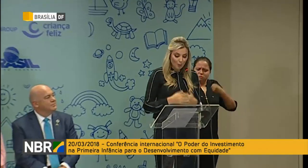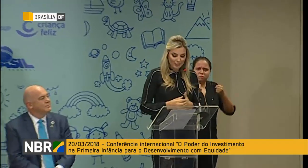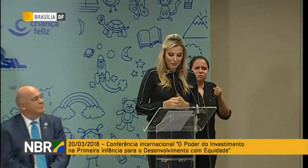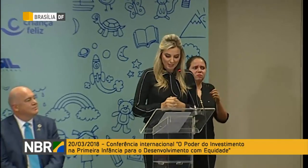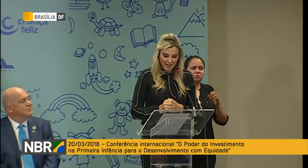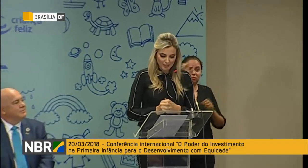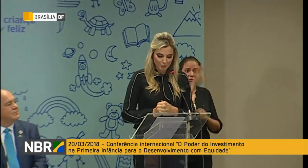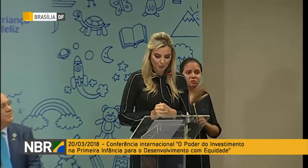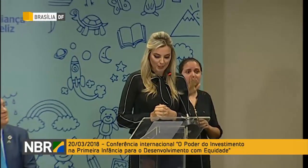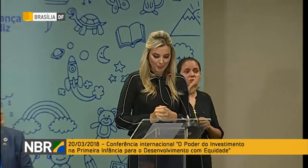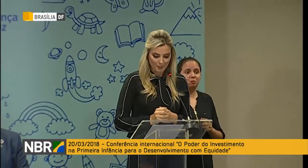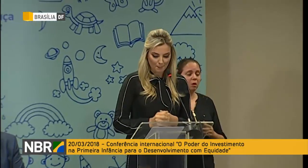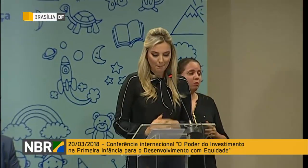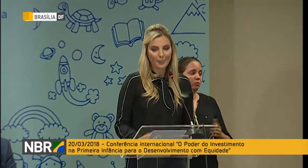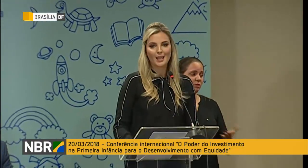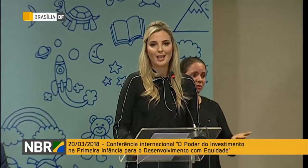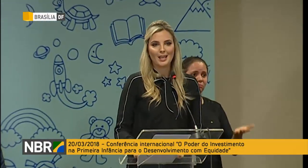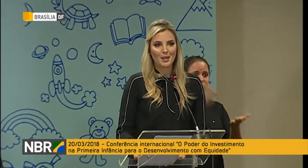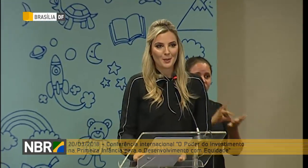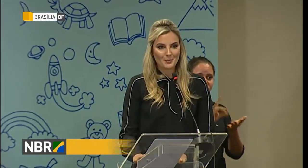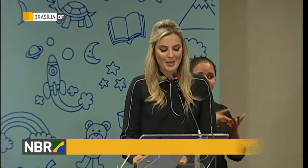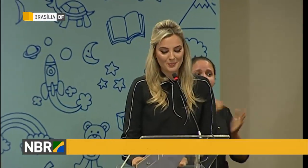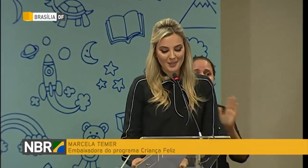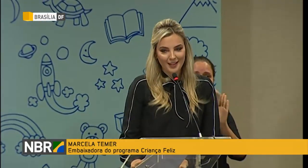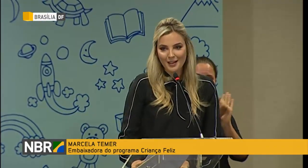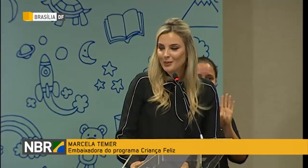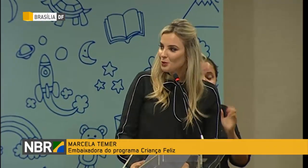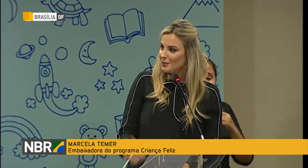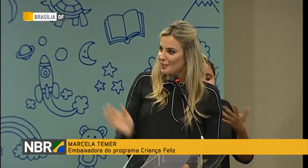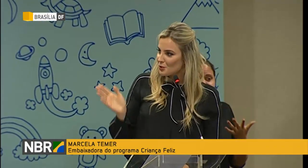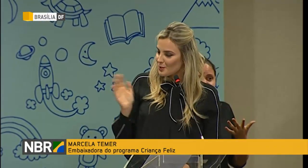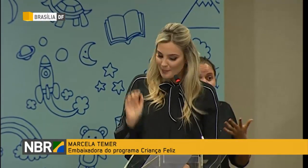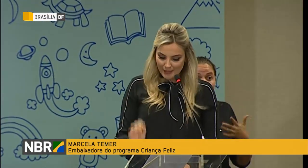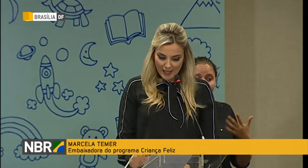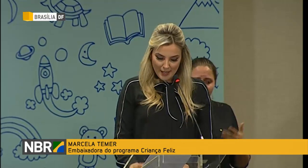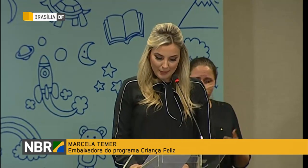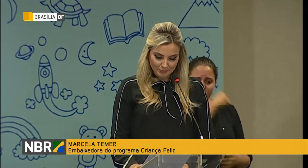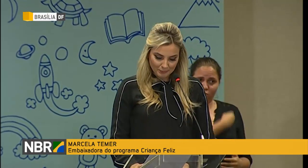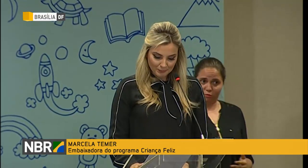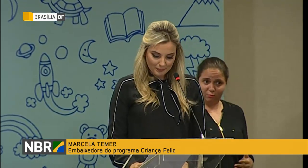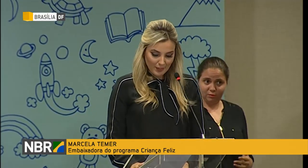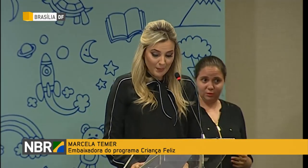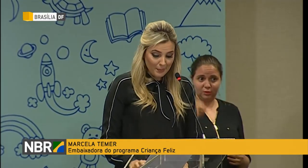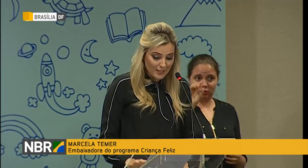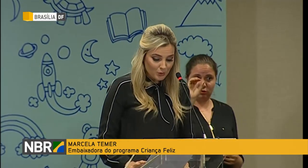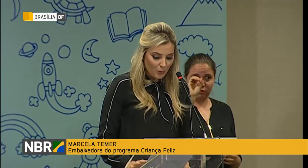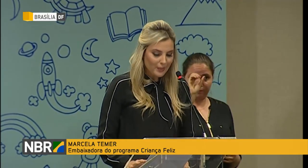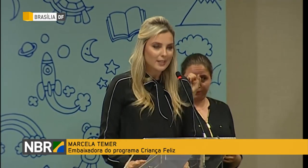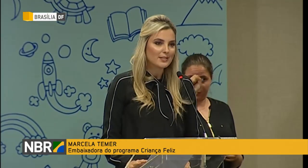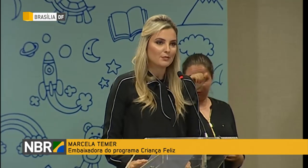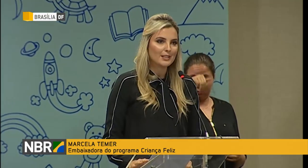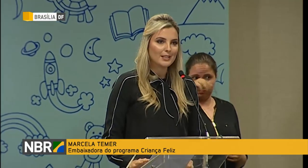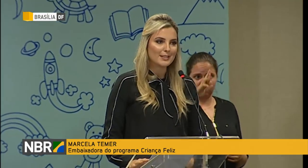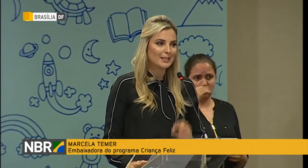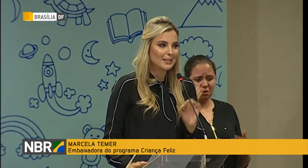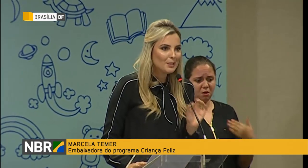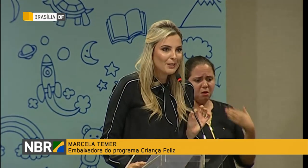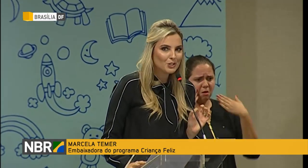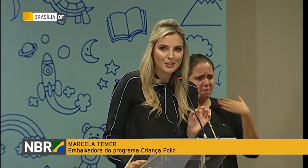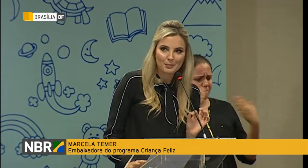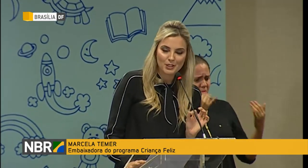para concretizar este programa. Bem, quando o ministro Osmar Terra me apresentou ao Criança